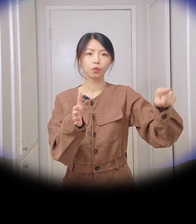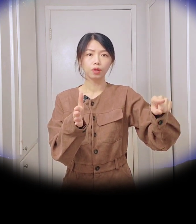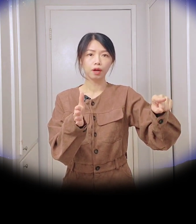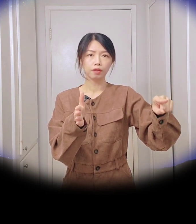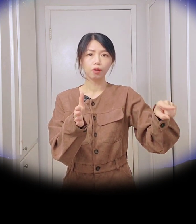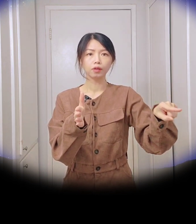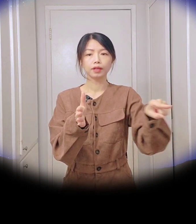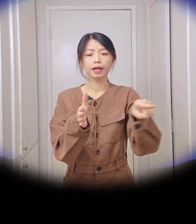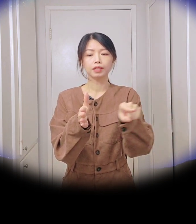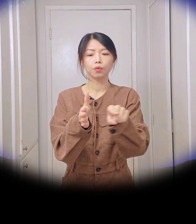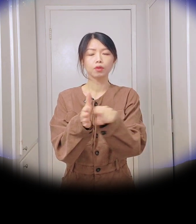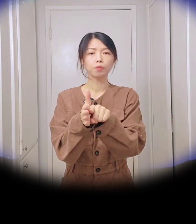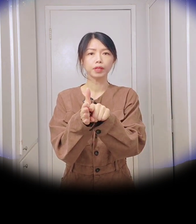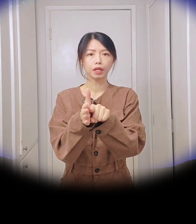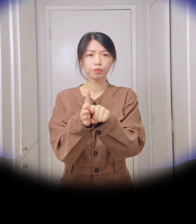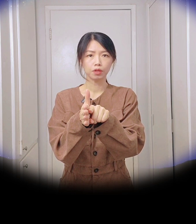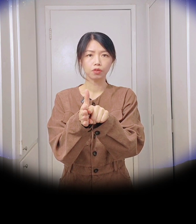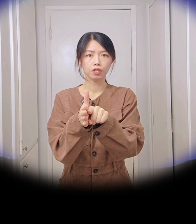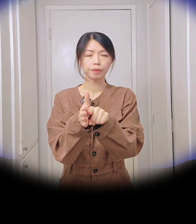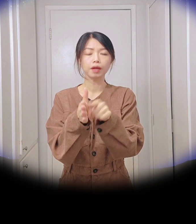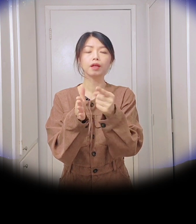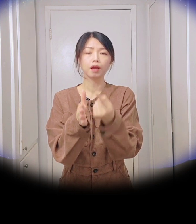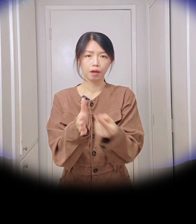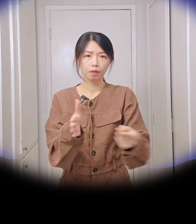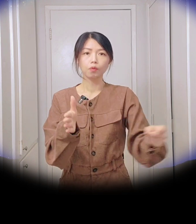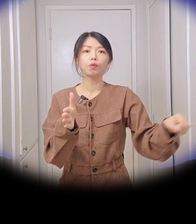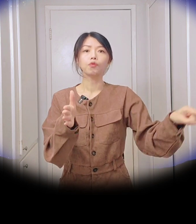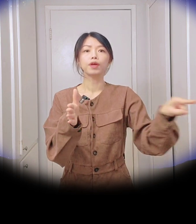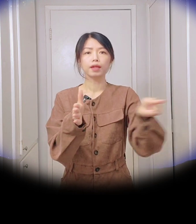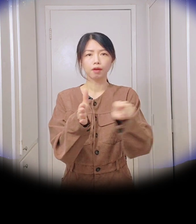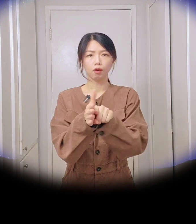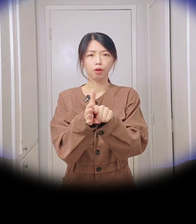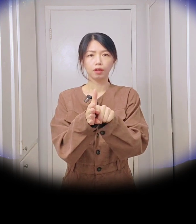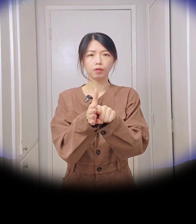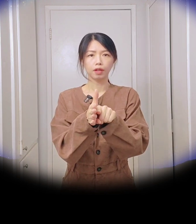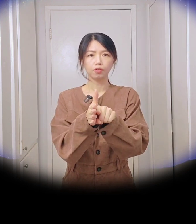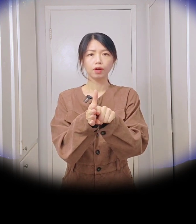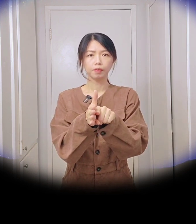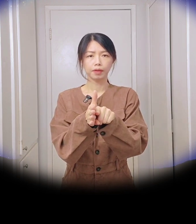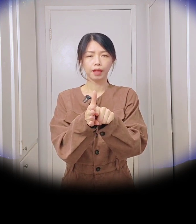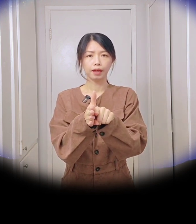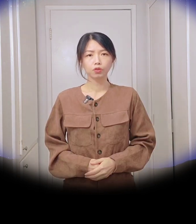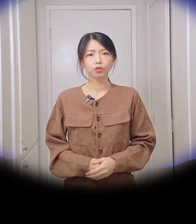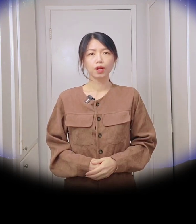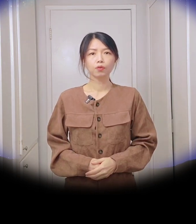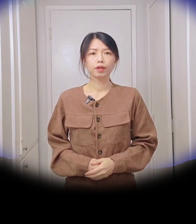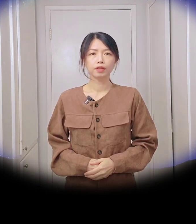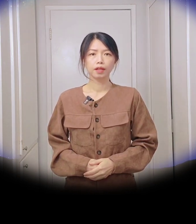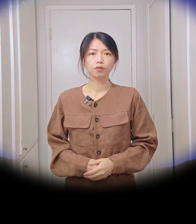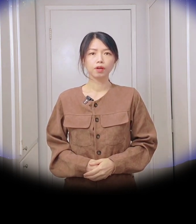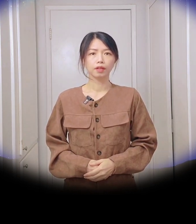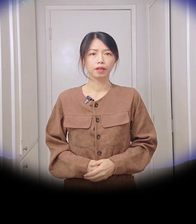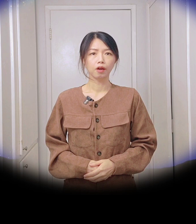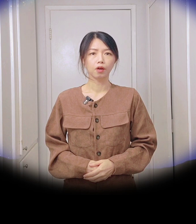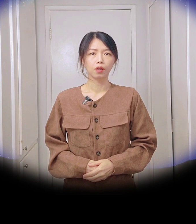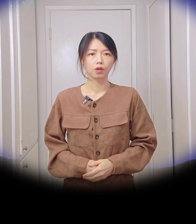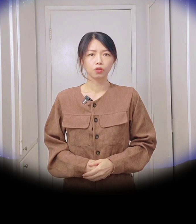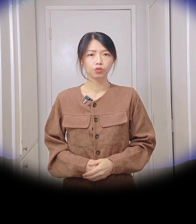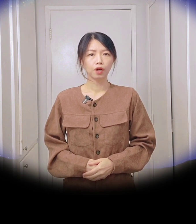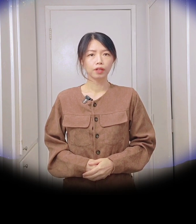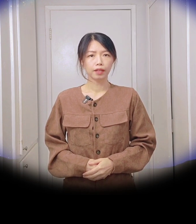손을 돌려서 다시 왼손바닥에 붙여주시면 뭐뭐 위에서 이런 데의 수어가 됩니다. 구주라고 한 뜻의